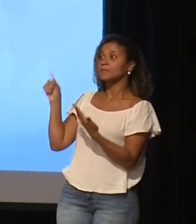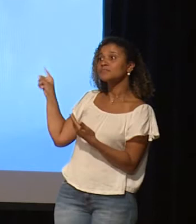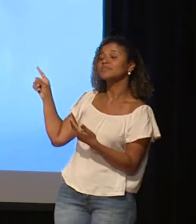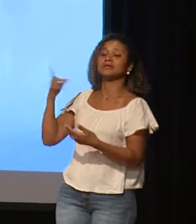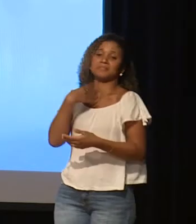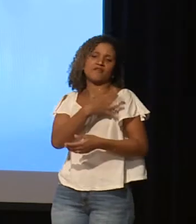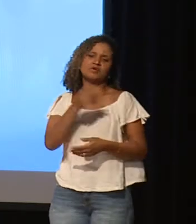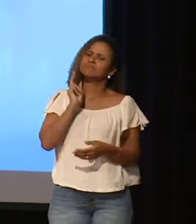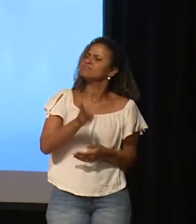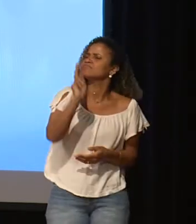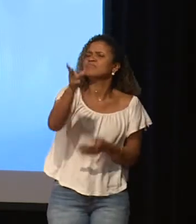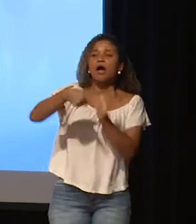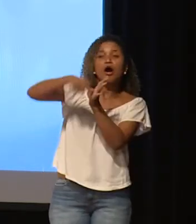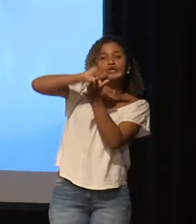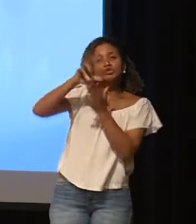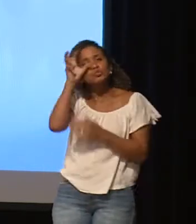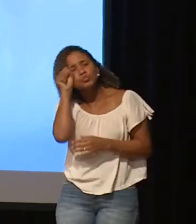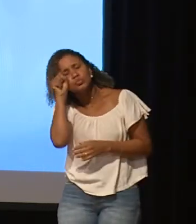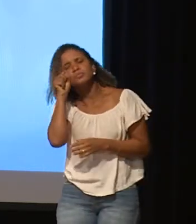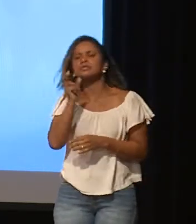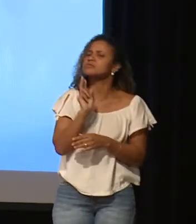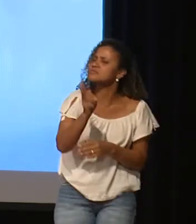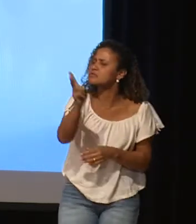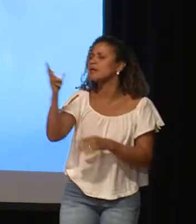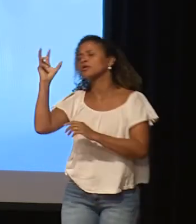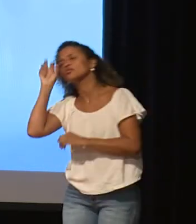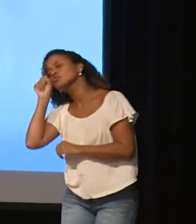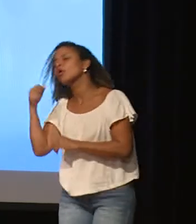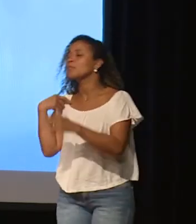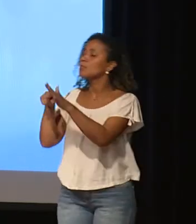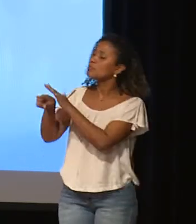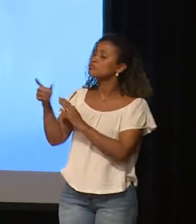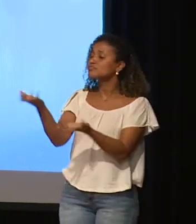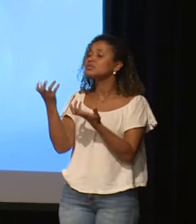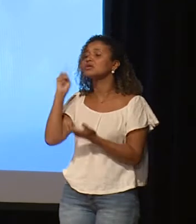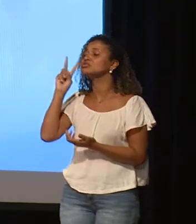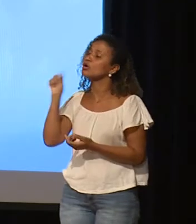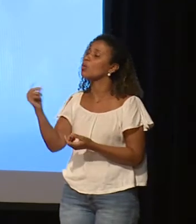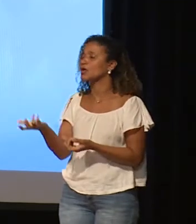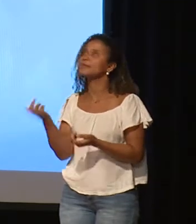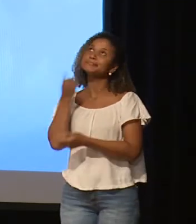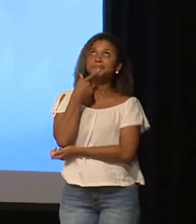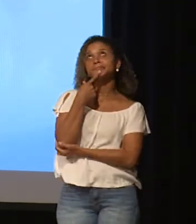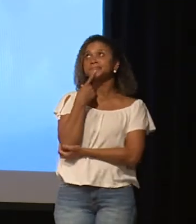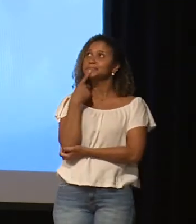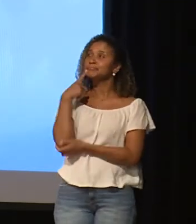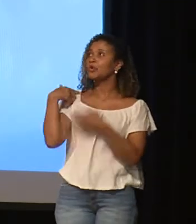para mostrar. Então, a minha filha, ela sempre foi, antes de dormir, ela sempre... Aí eu perguntava, você quer que eu conte a história de